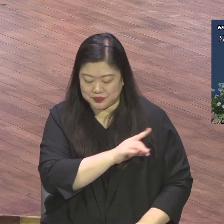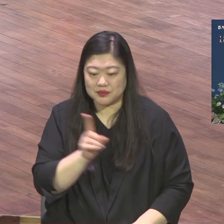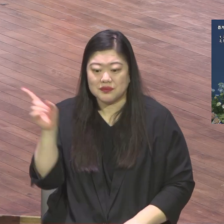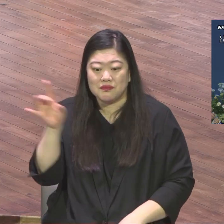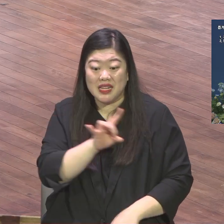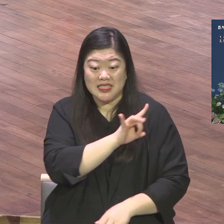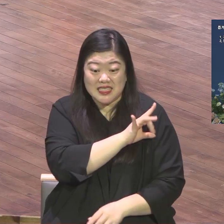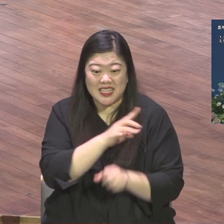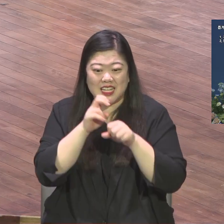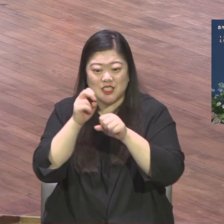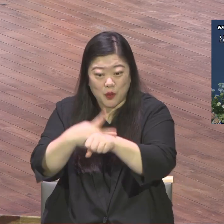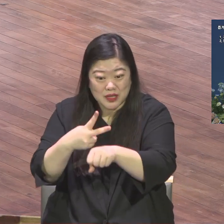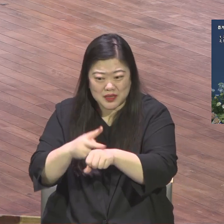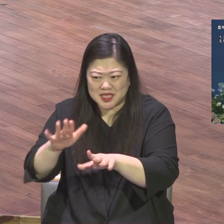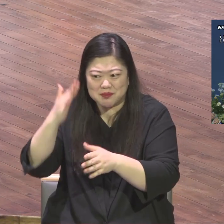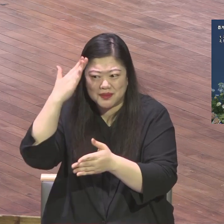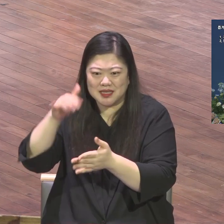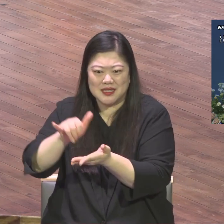간증을 하더라고.